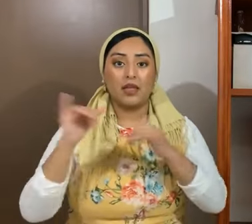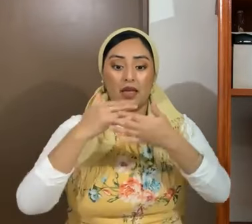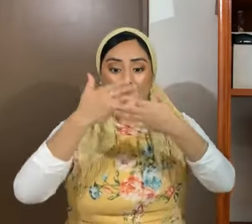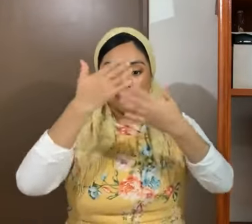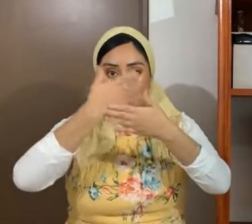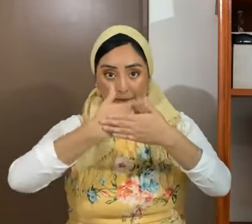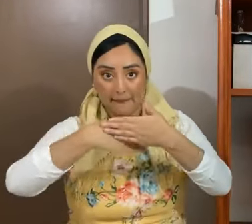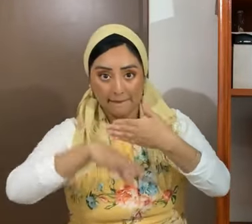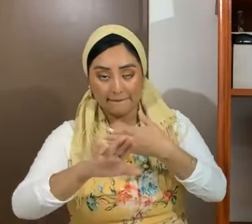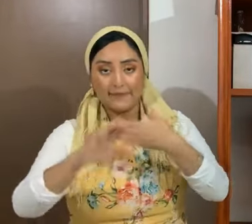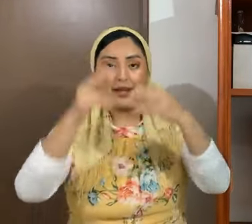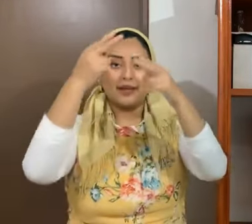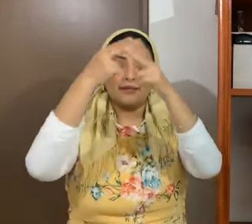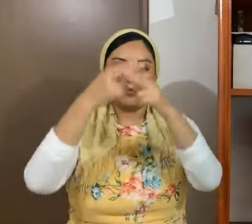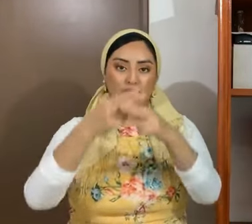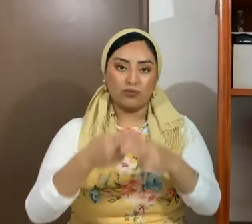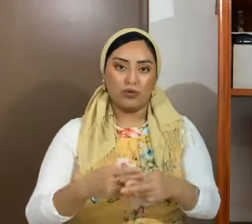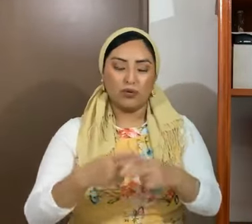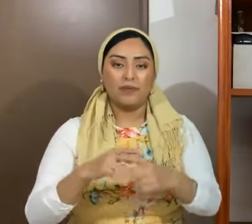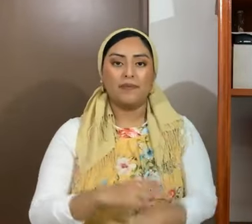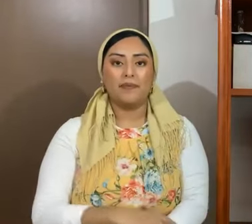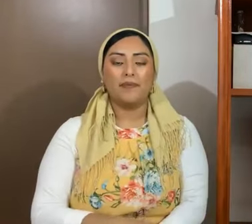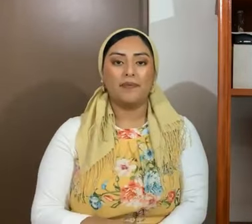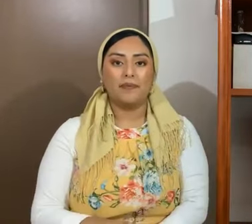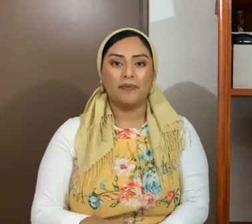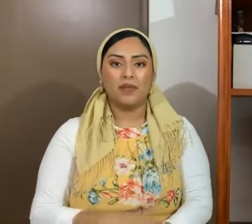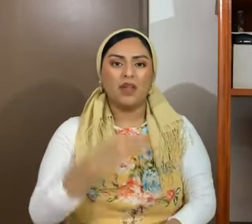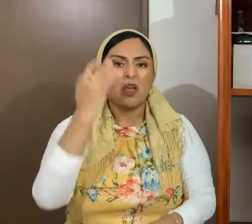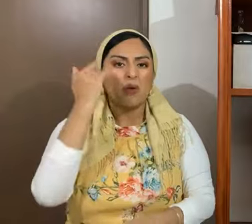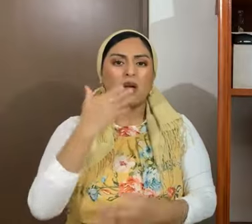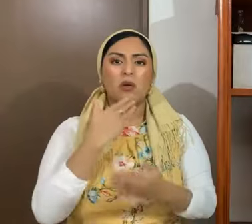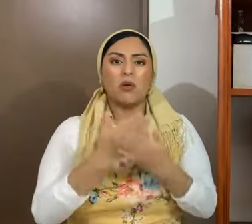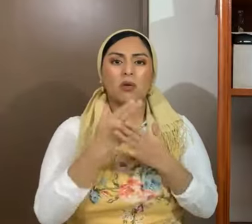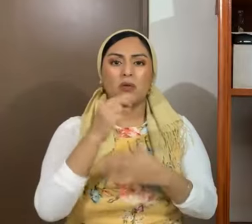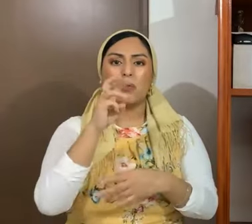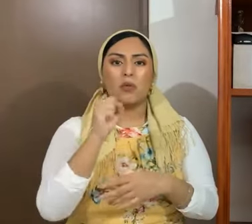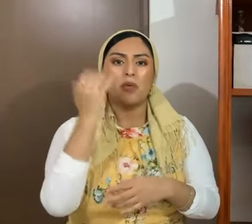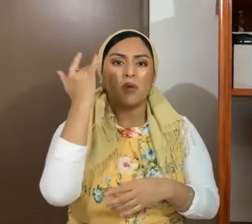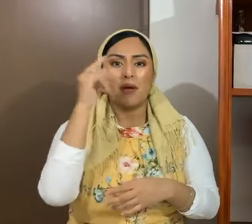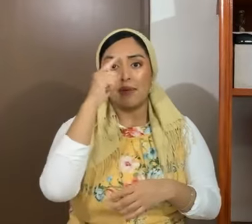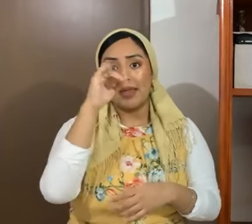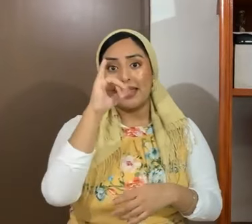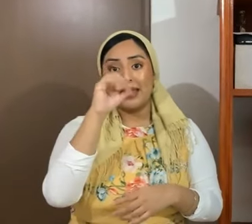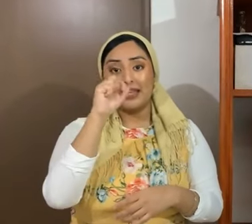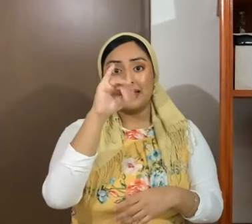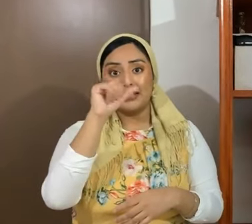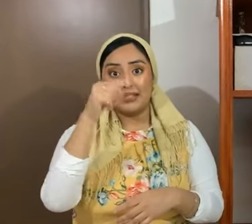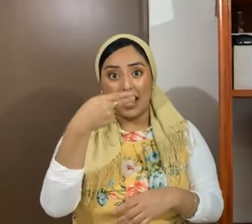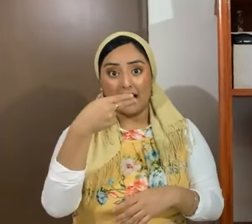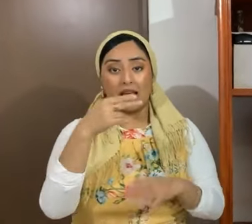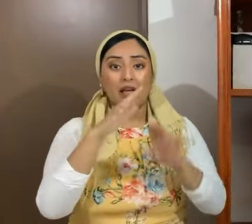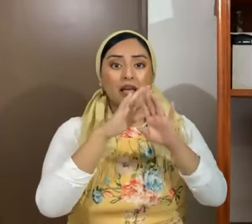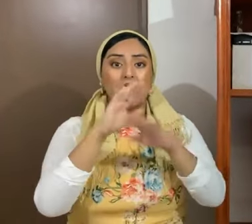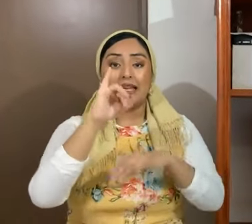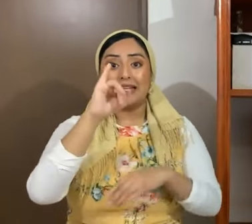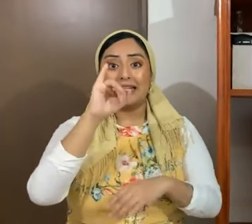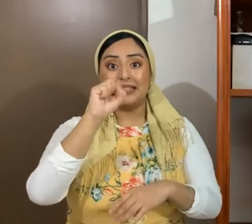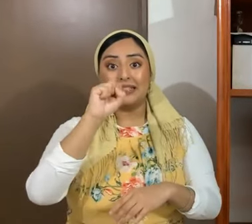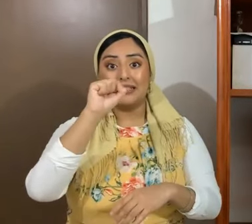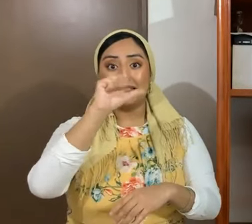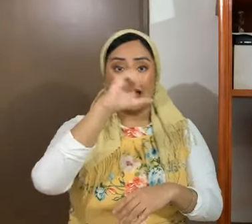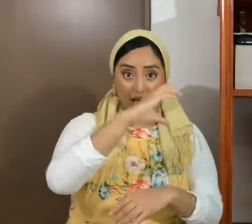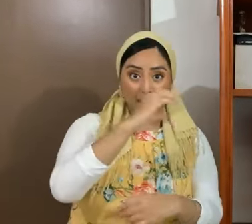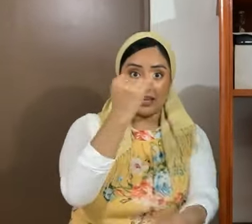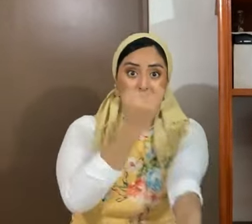a Gaham, a Tahaz y a Maaca. ¿Por qué esto es una buena noticia? Porque Isaac ya no iba a quedar solo